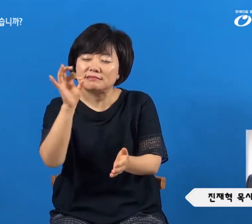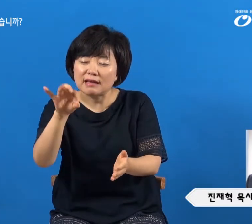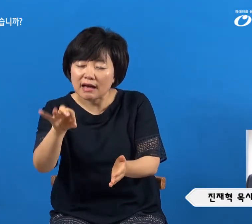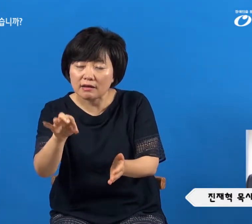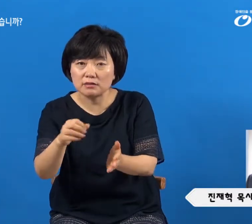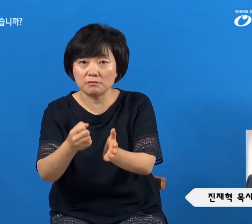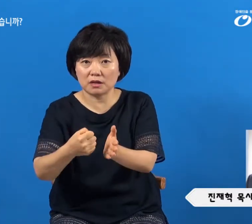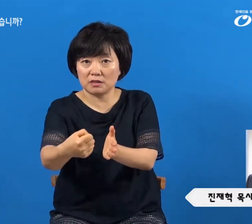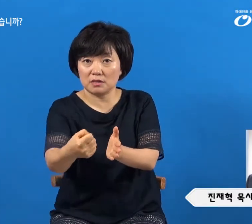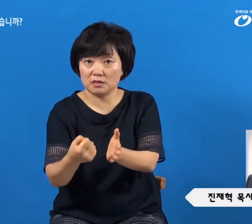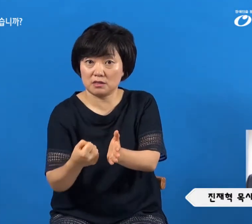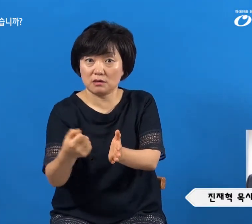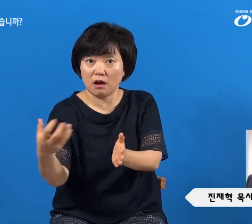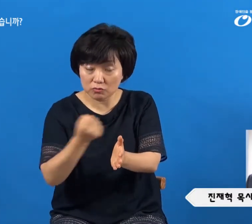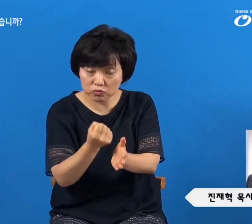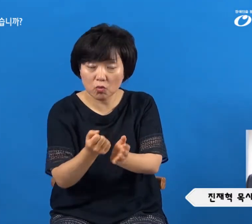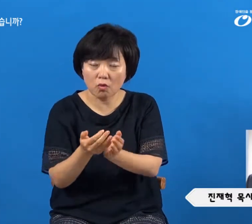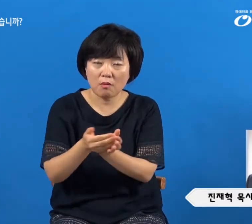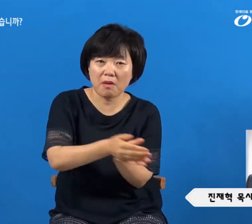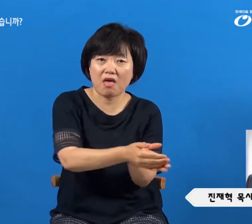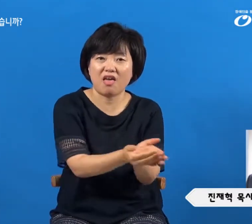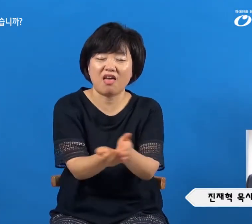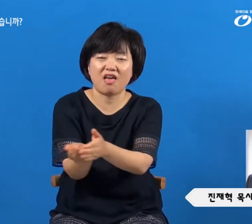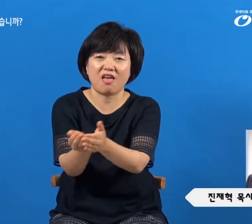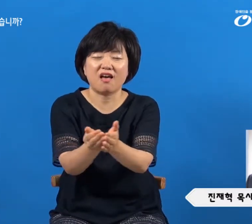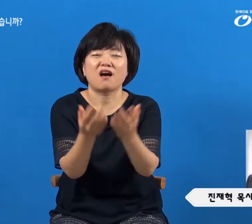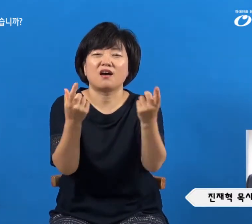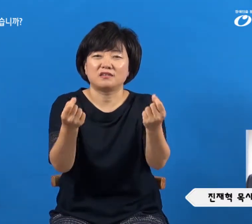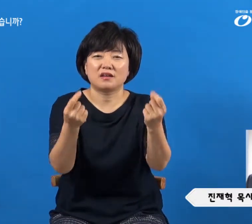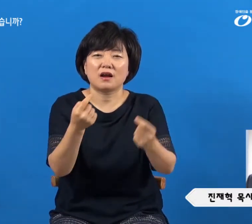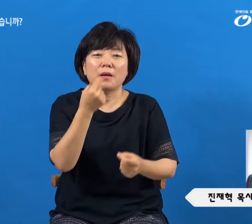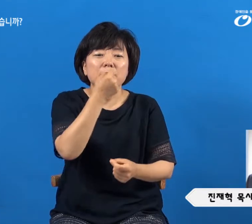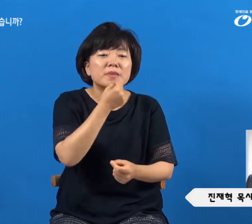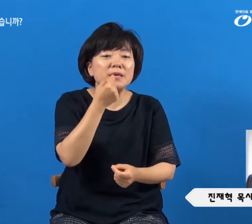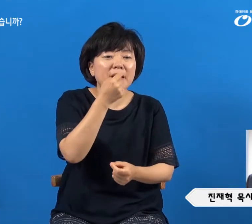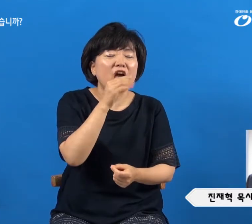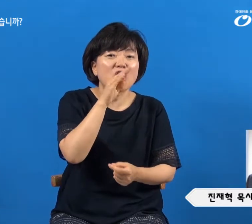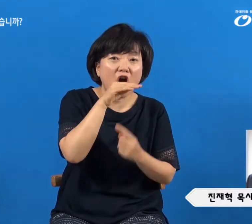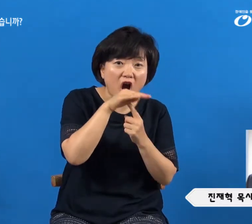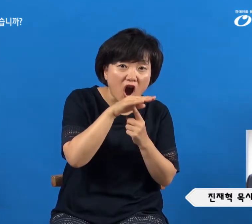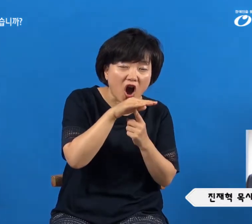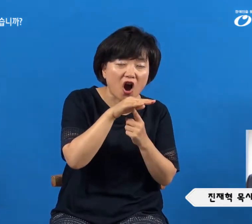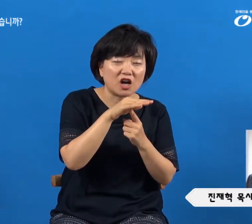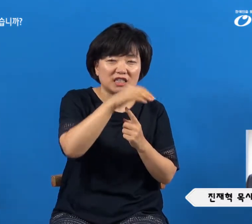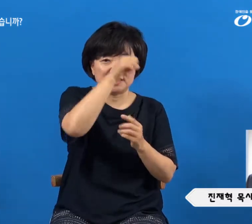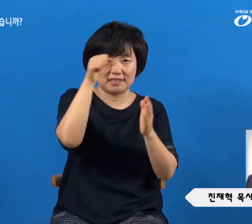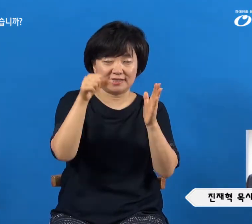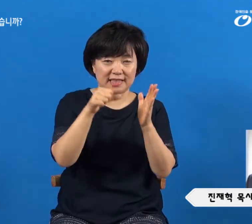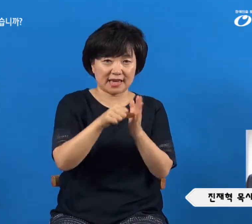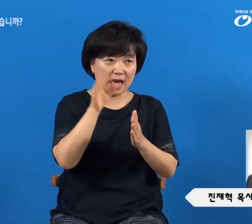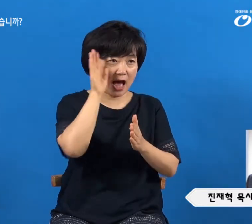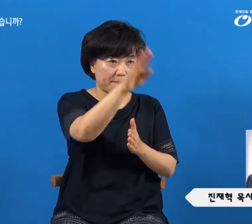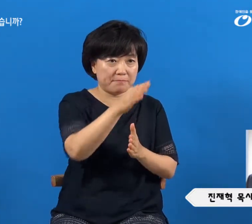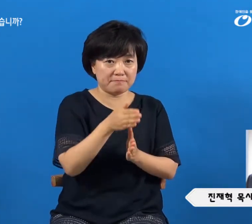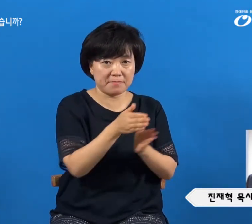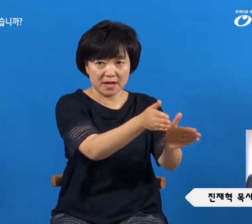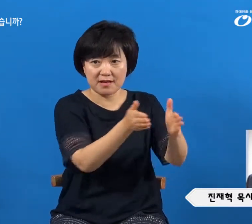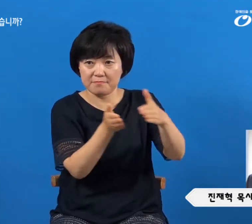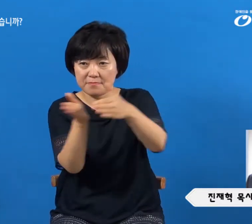않는가? 마찬가지로 우리의 혀가 우리 인생의 방향을 결정합니다. 우리 인생의